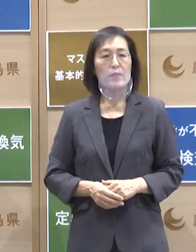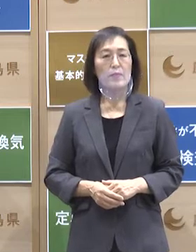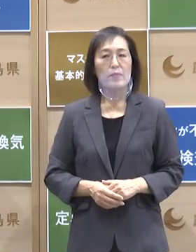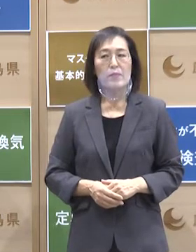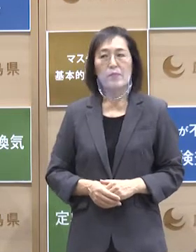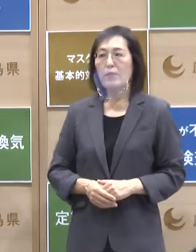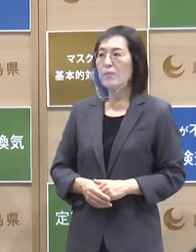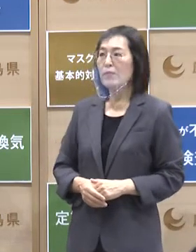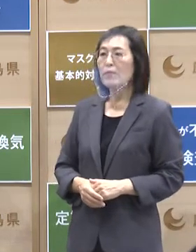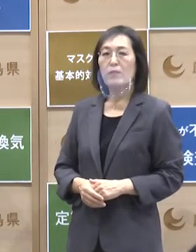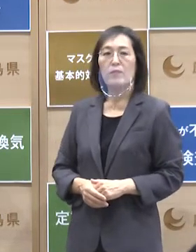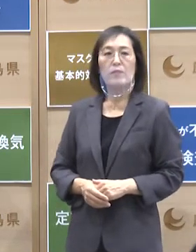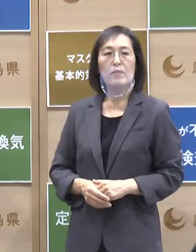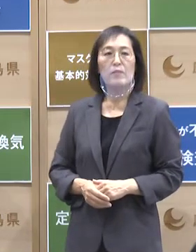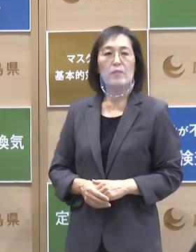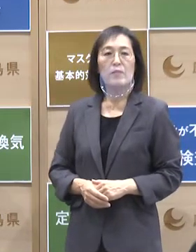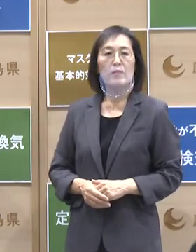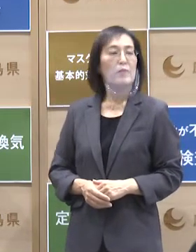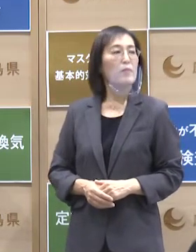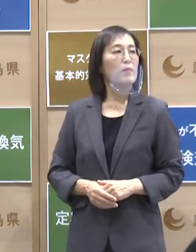これで